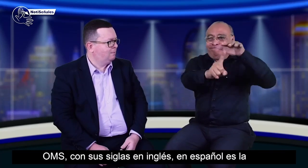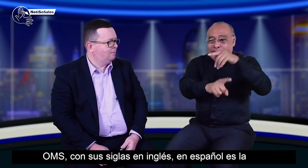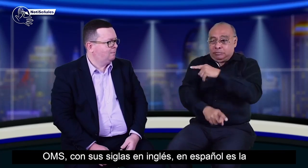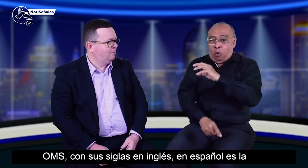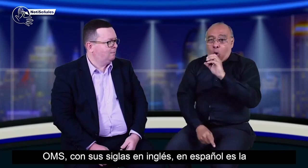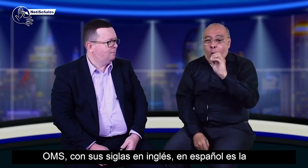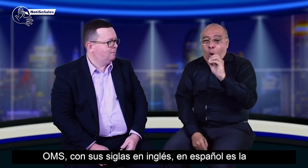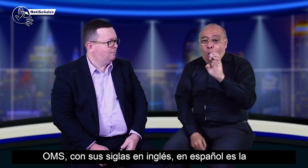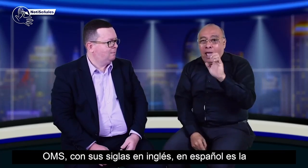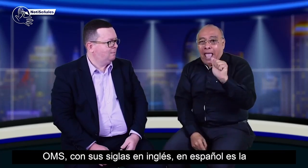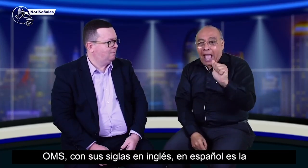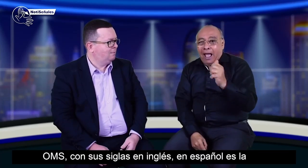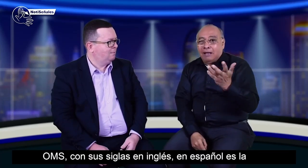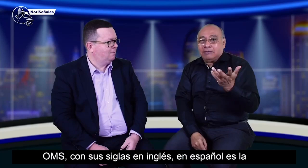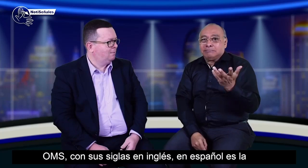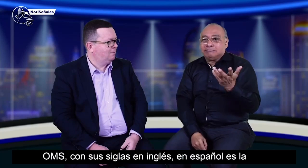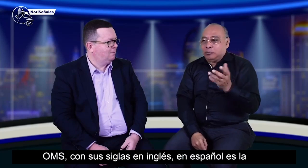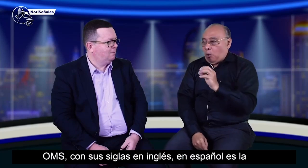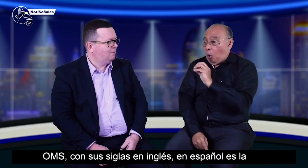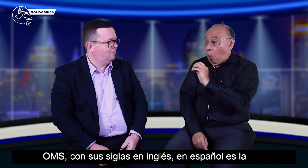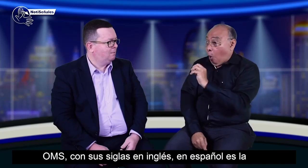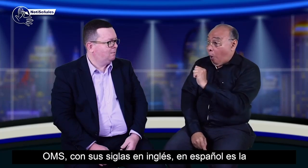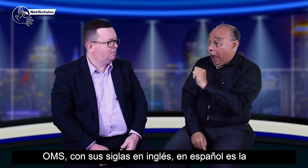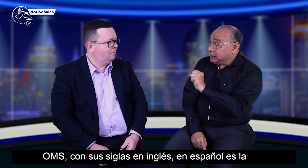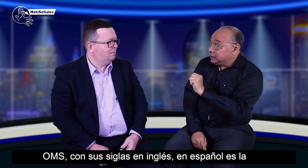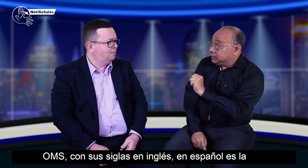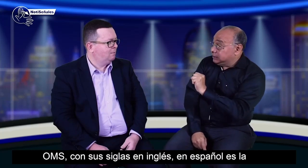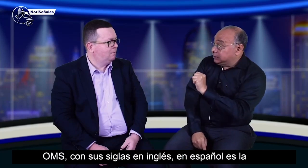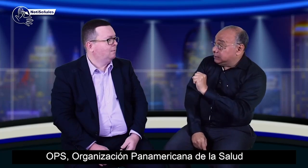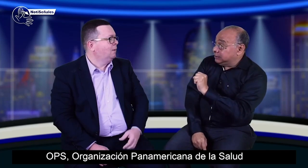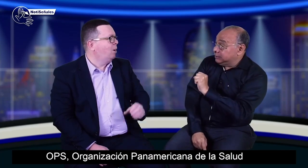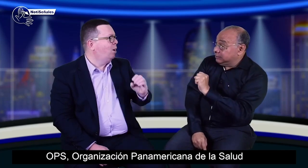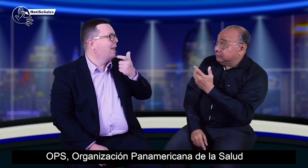con sus siglas en inglés. En español es la OPS.